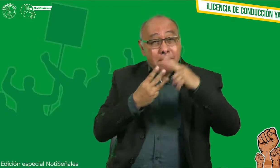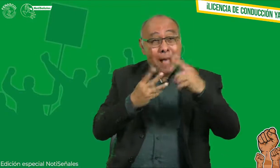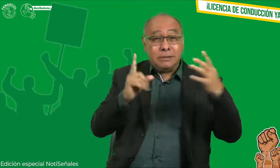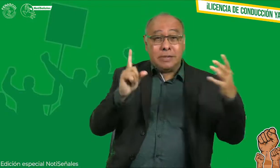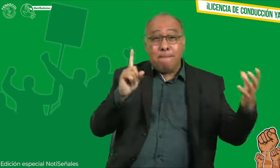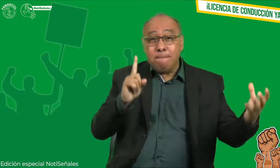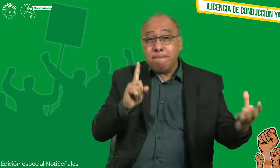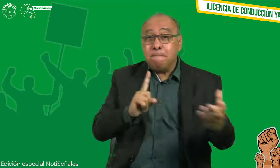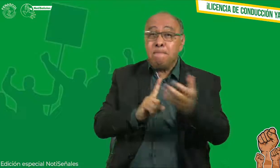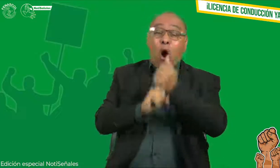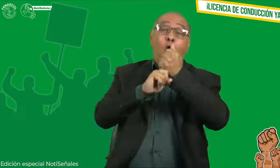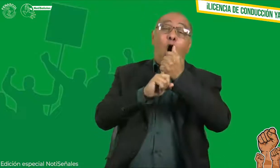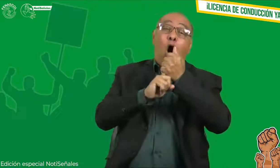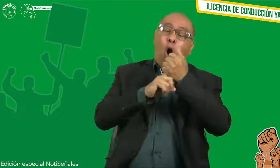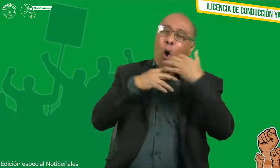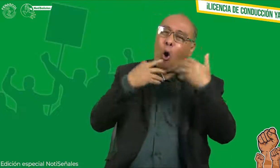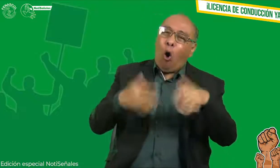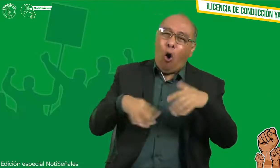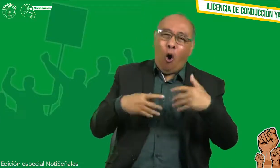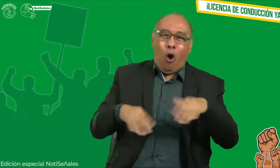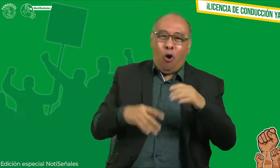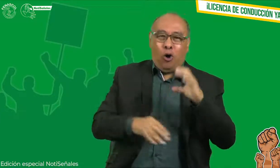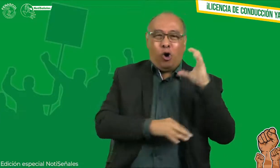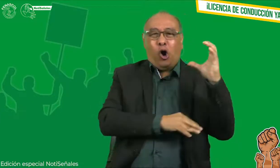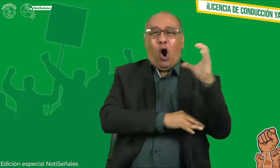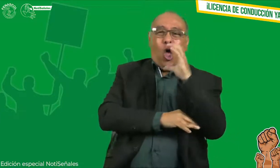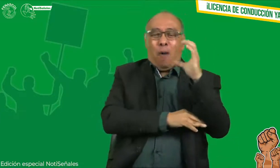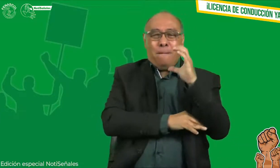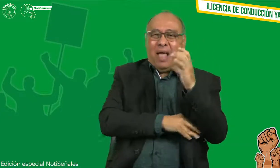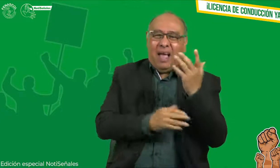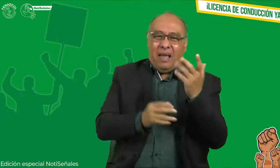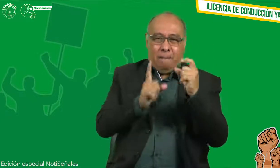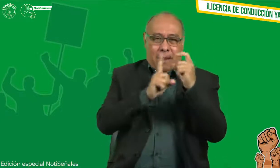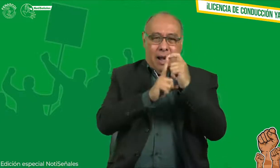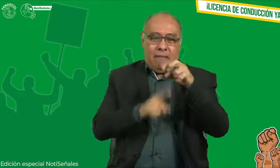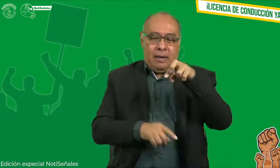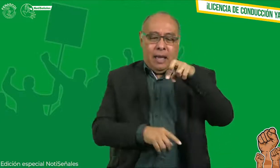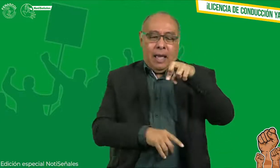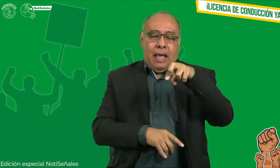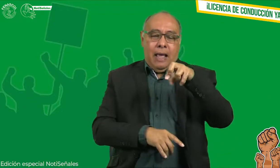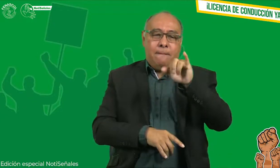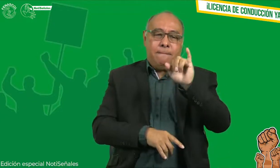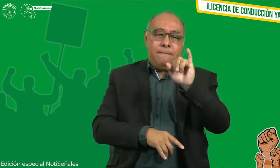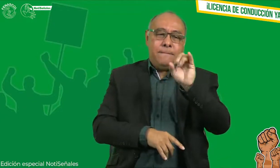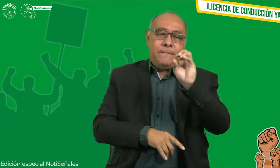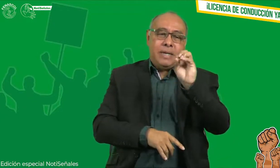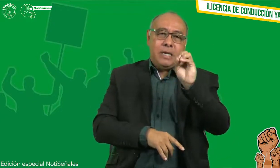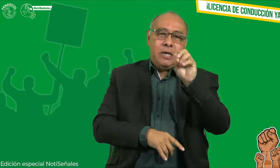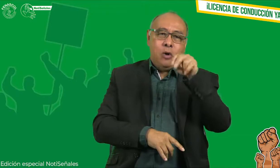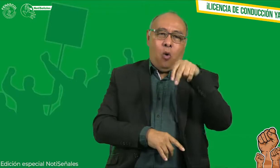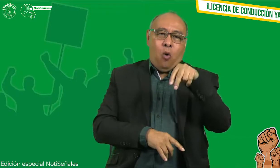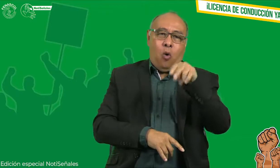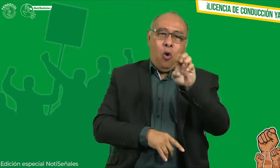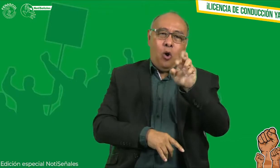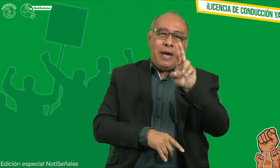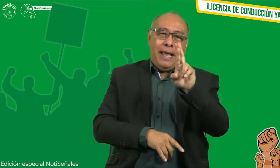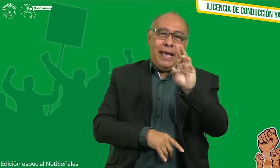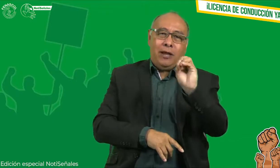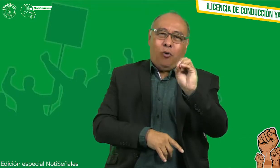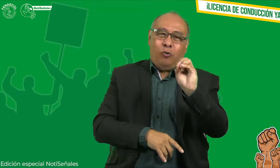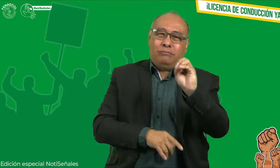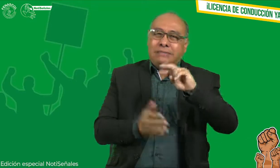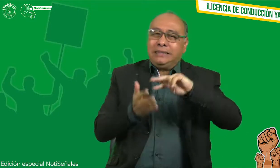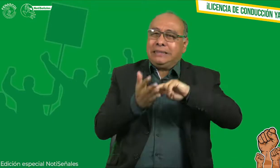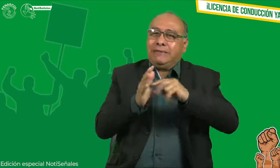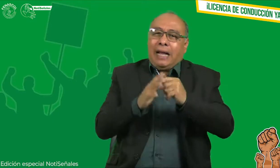noticias se dice se ha conseguido la licencia de conducción para las personas